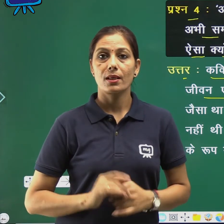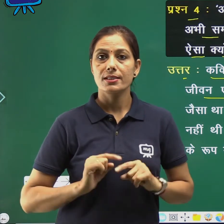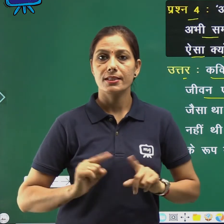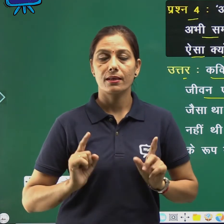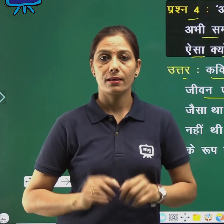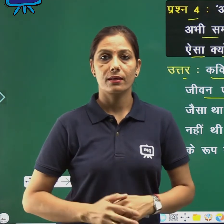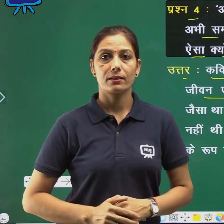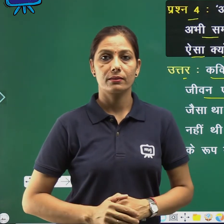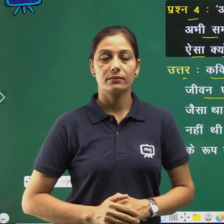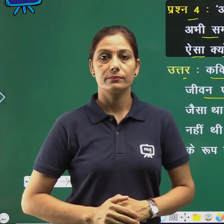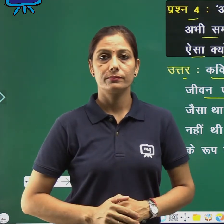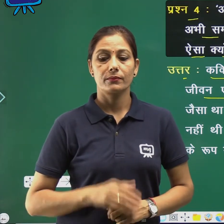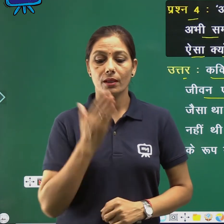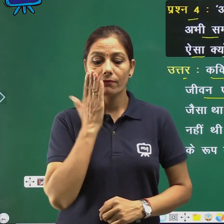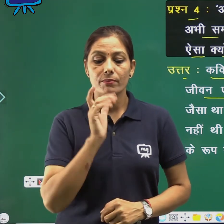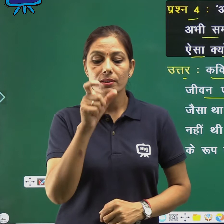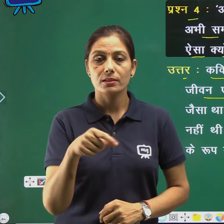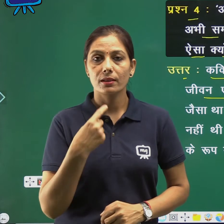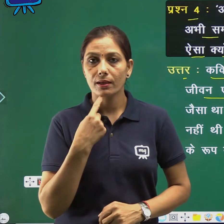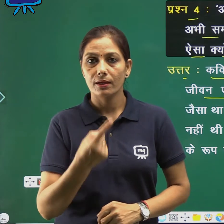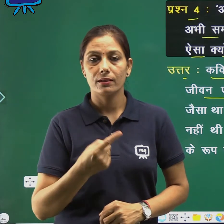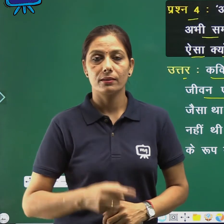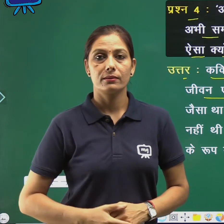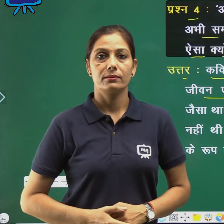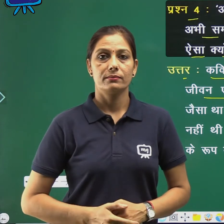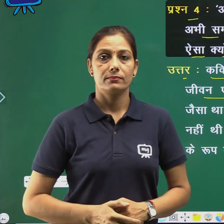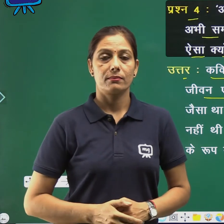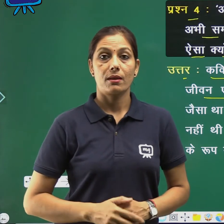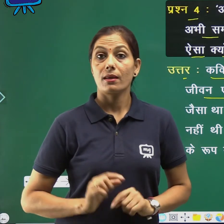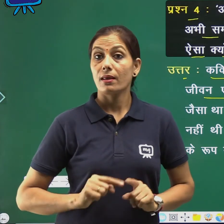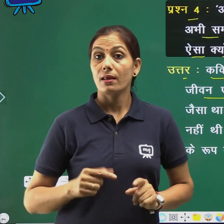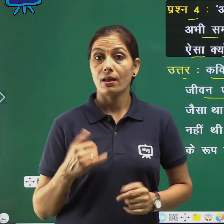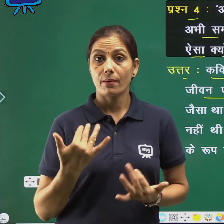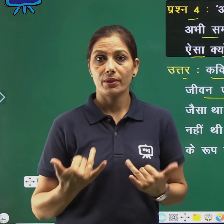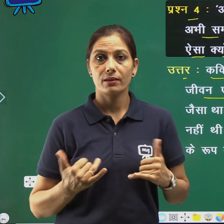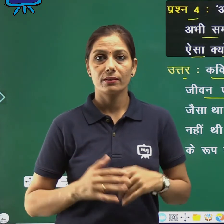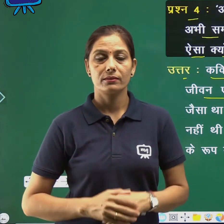इसलिए कवि ने कहा कि अभी